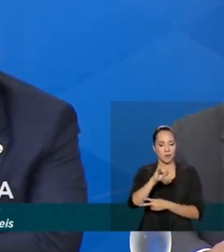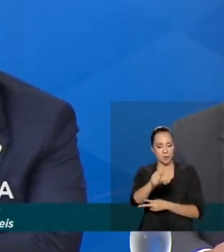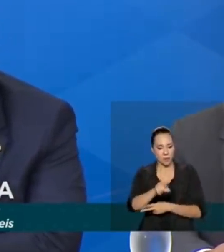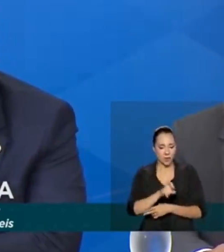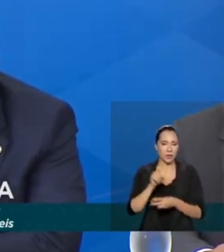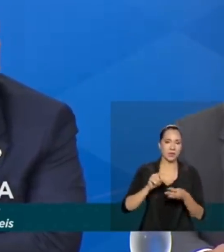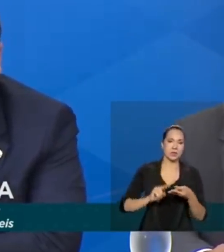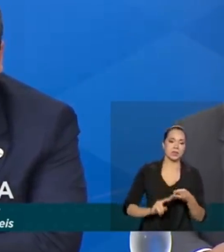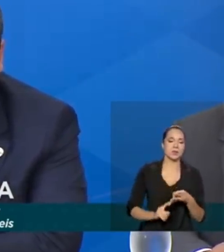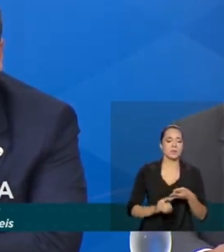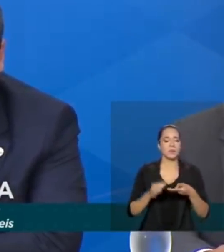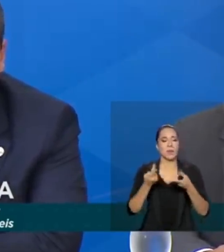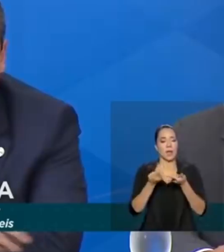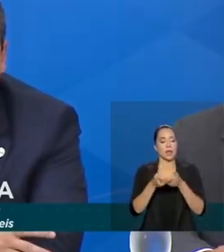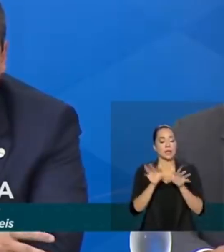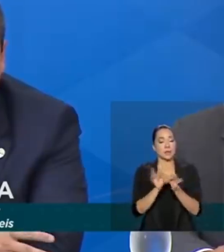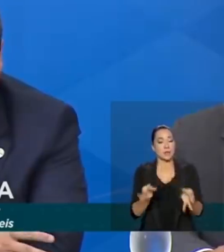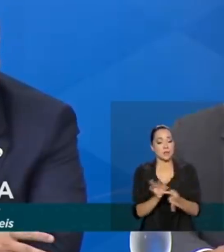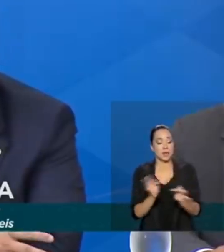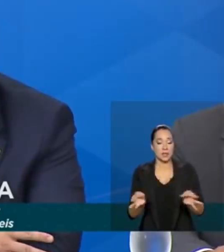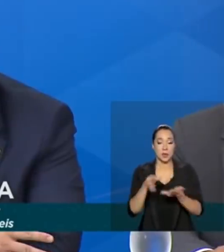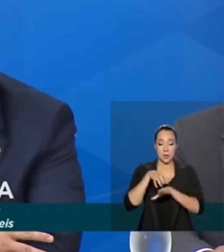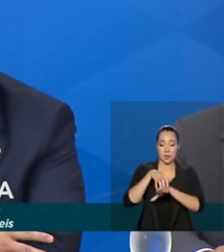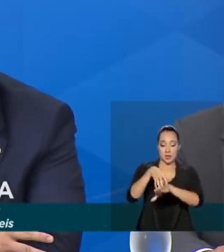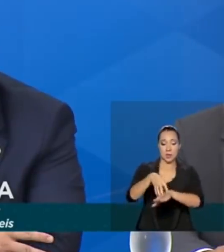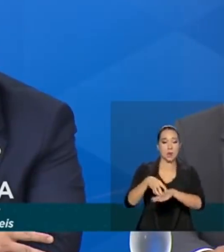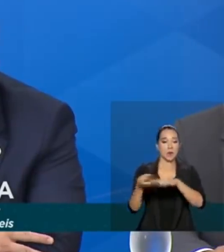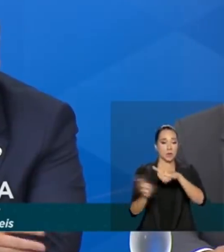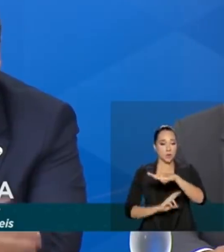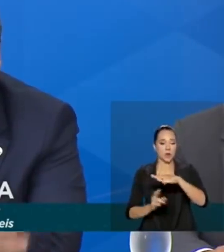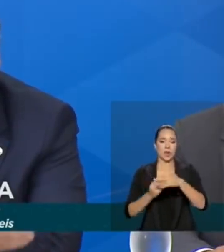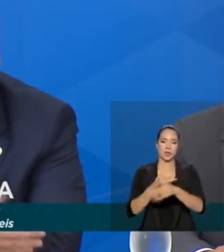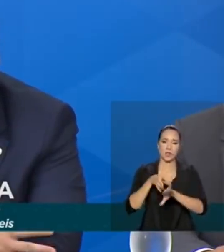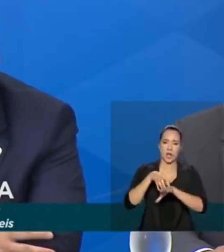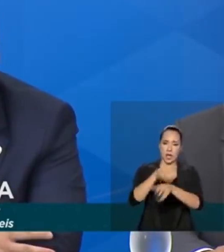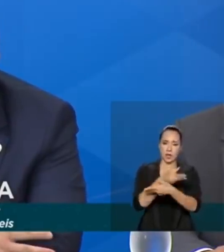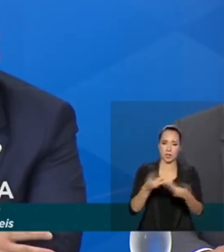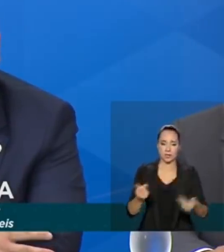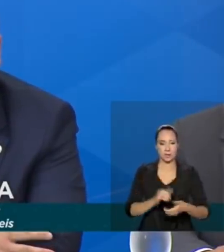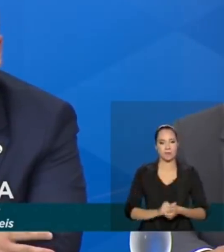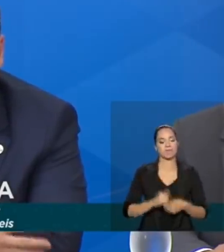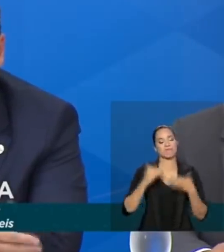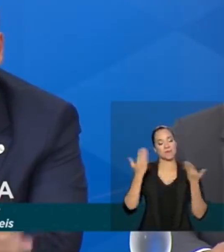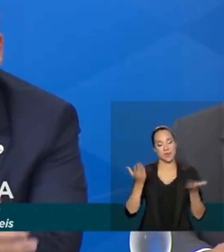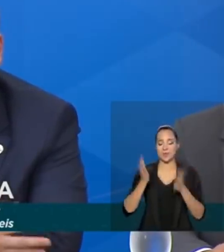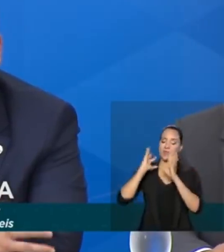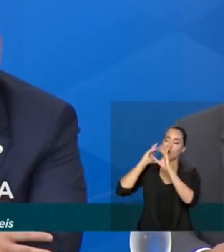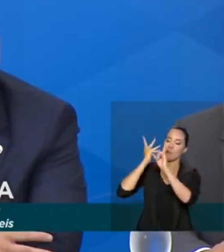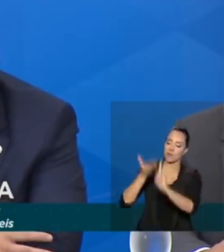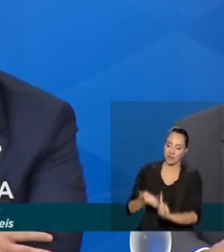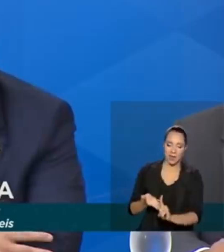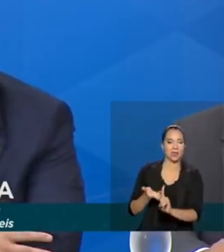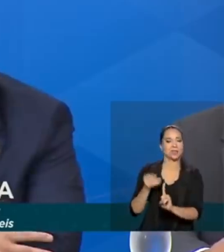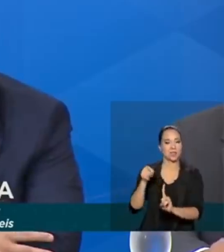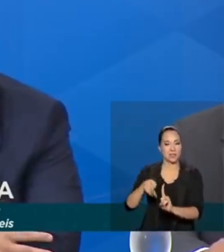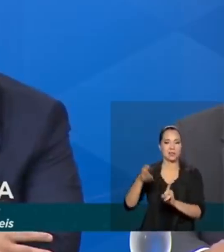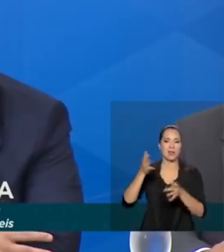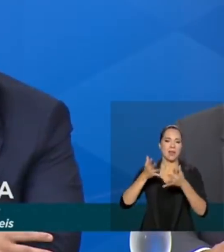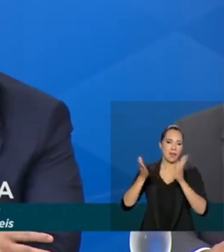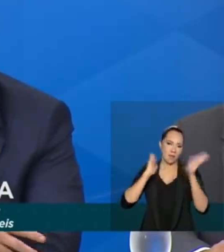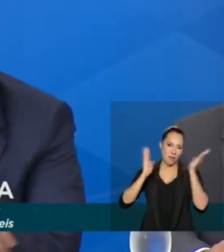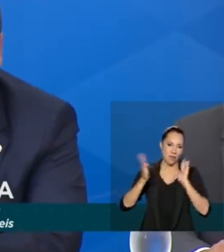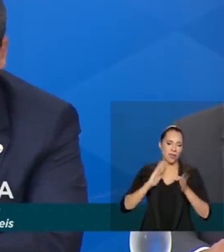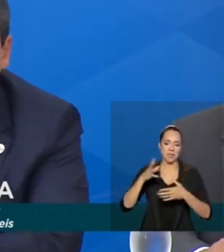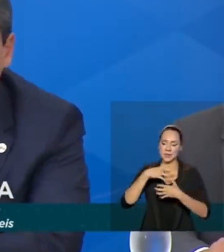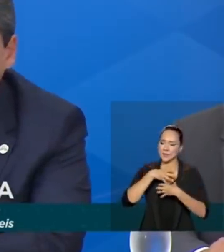a simplificação para o transporte rodoviário de carga. Então, eu faço essa homenagem aos caminhoneiros que tiveram essa grandeza, essa